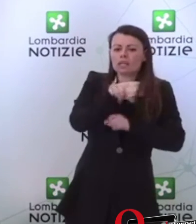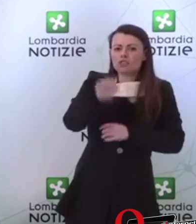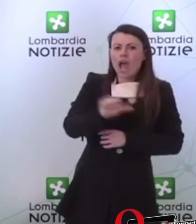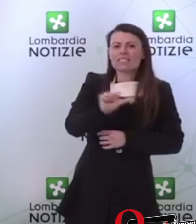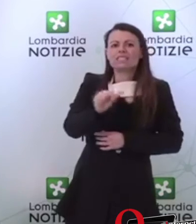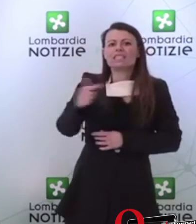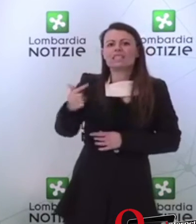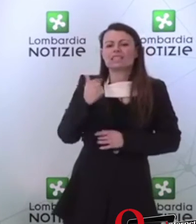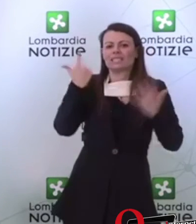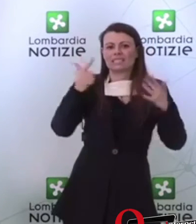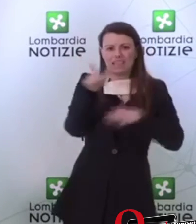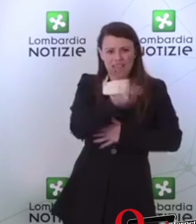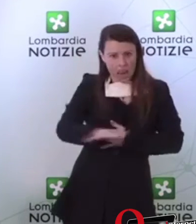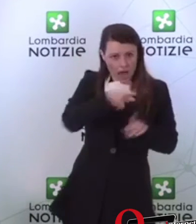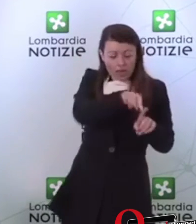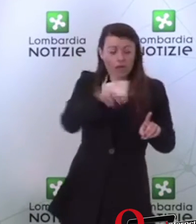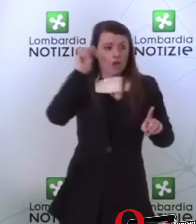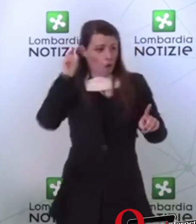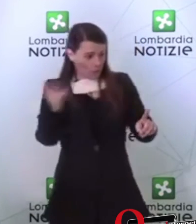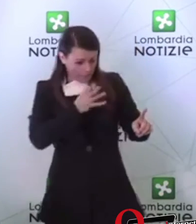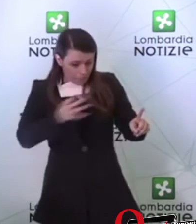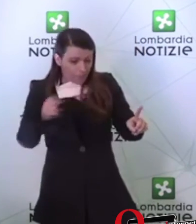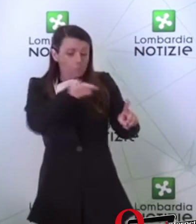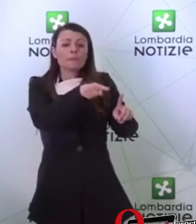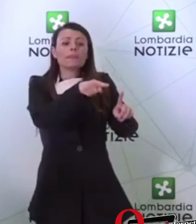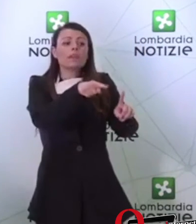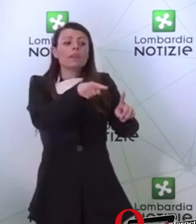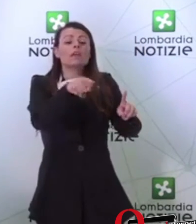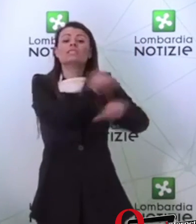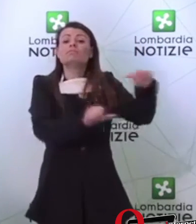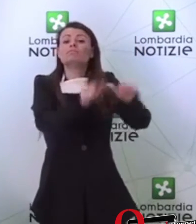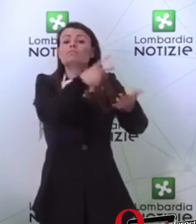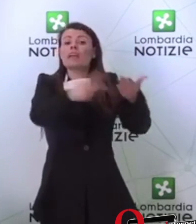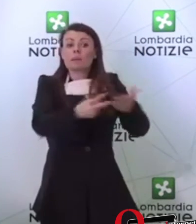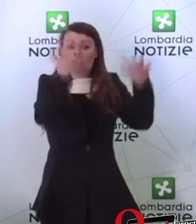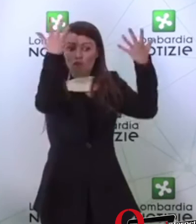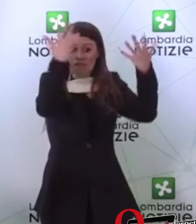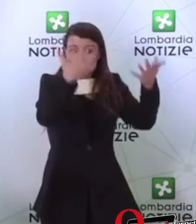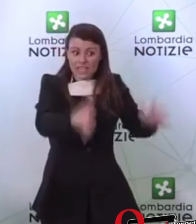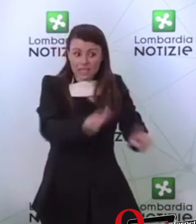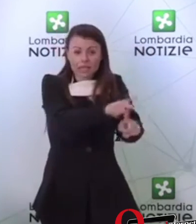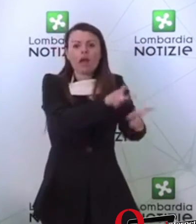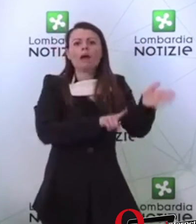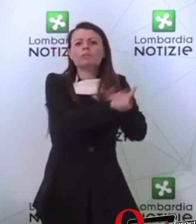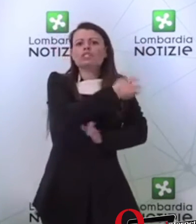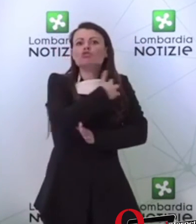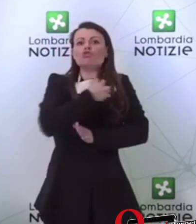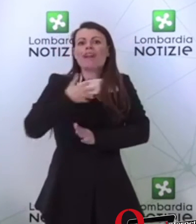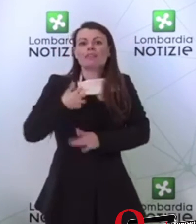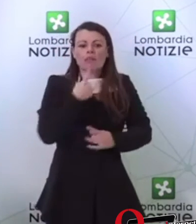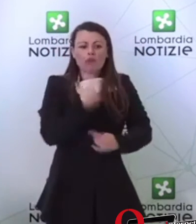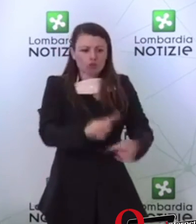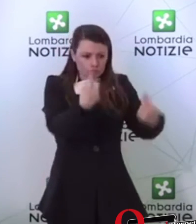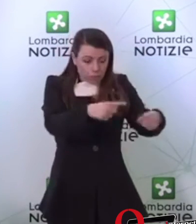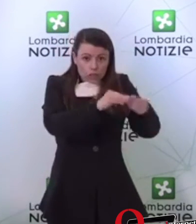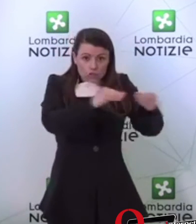Lodi, se non sbaglio. Ok, quando la sperimentazione fosse finita e la scienza dovesse dire che quindi questo